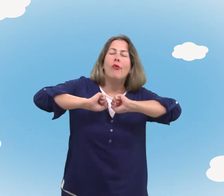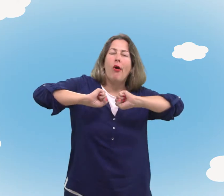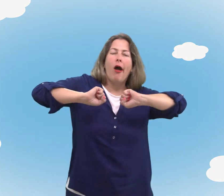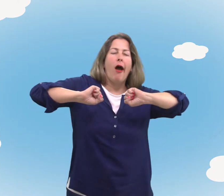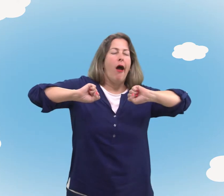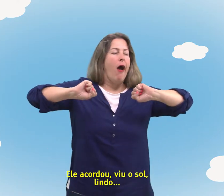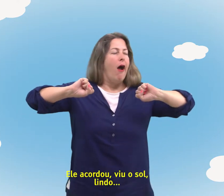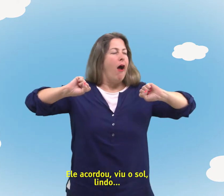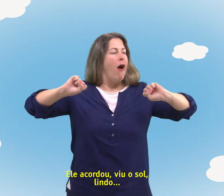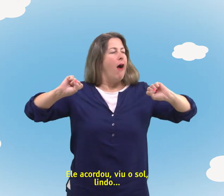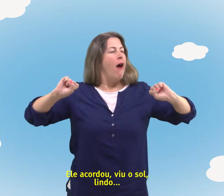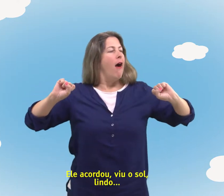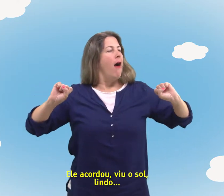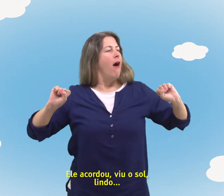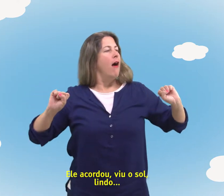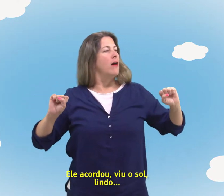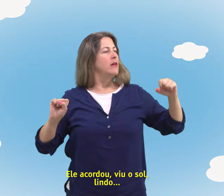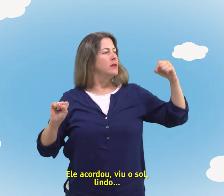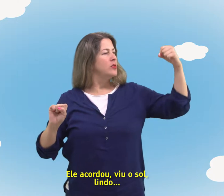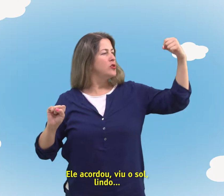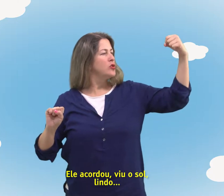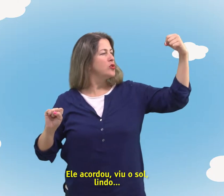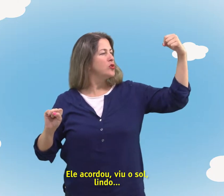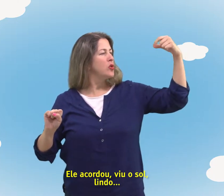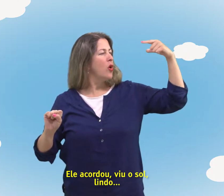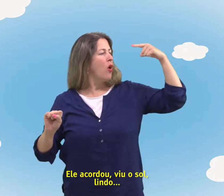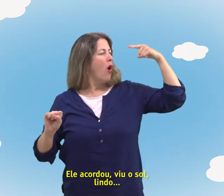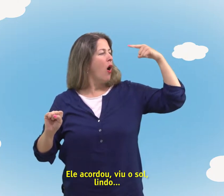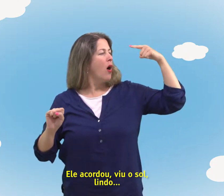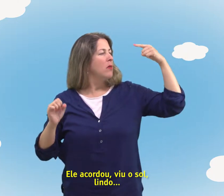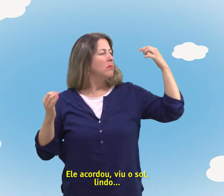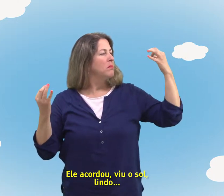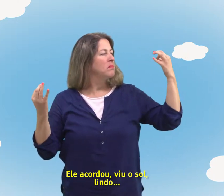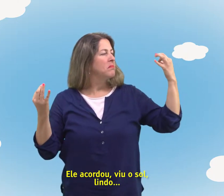ele acordou viu sol lindo